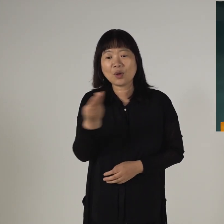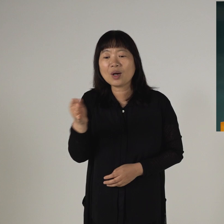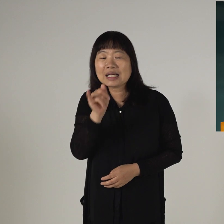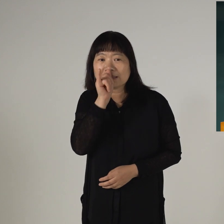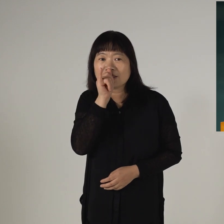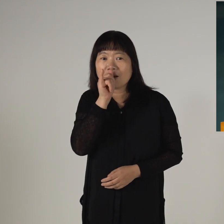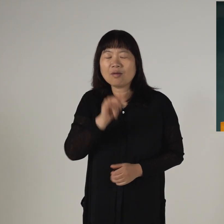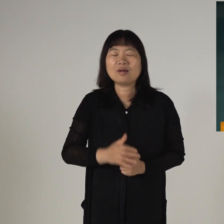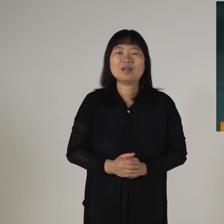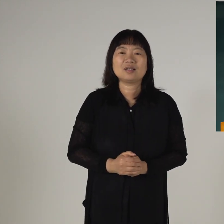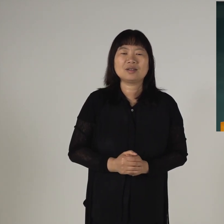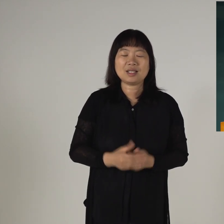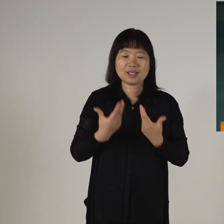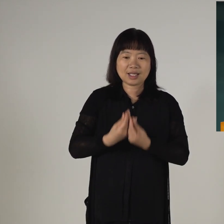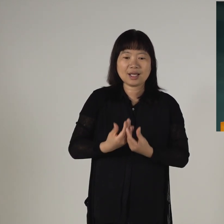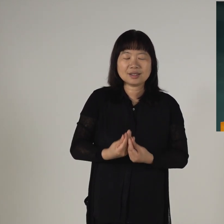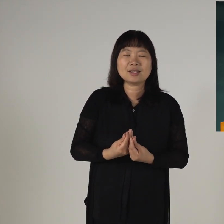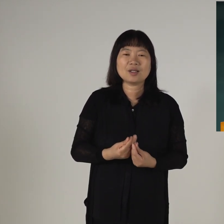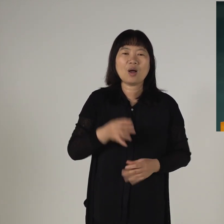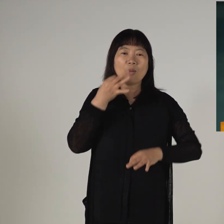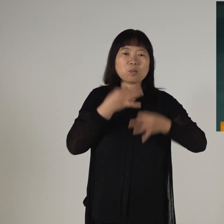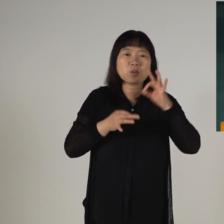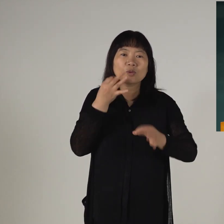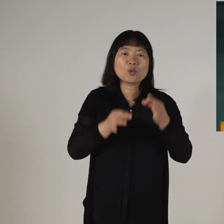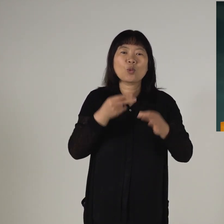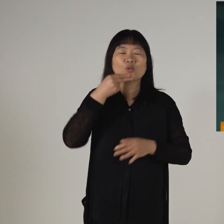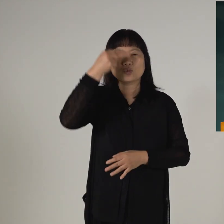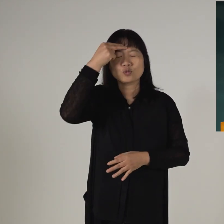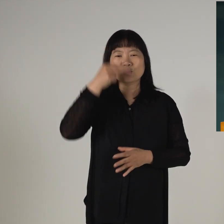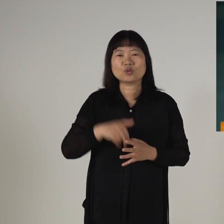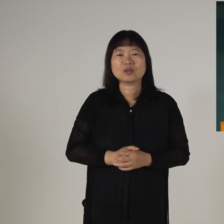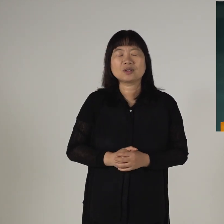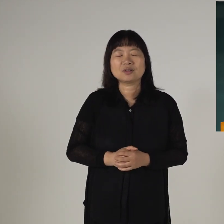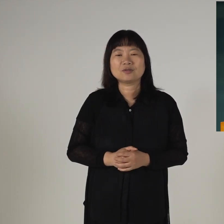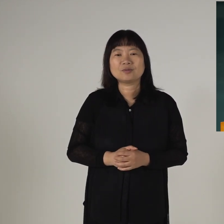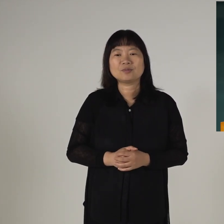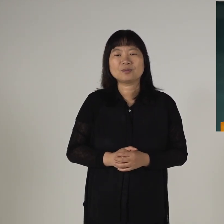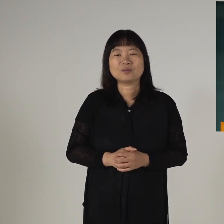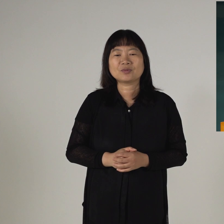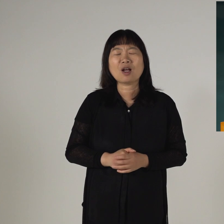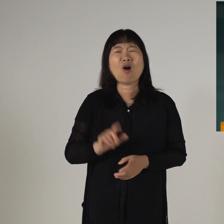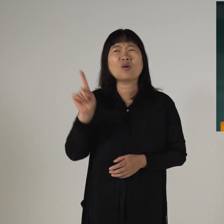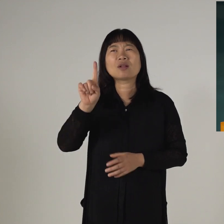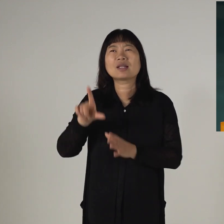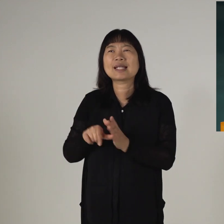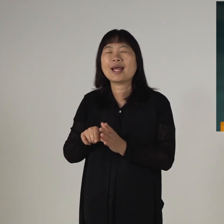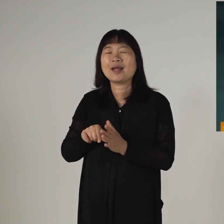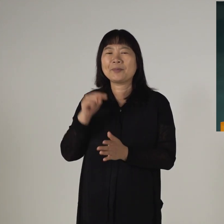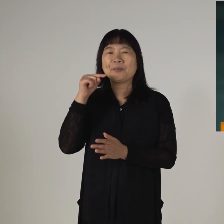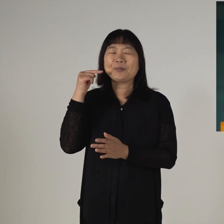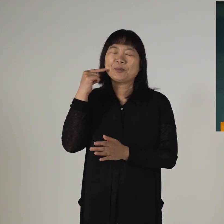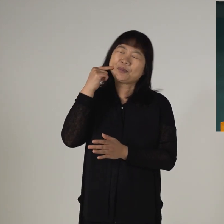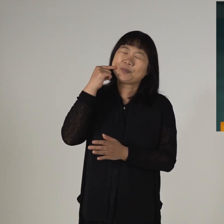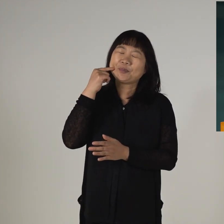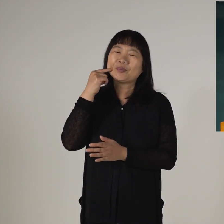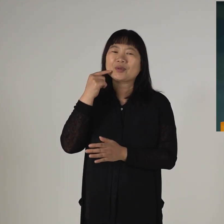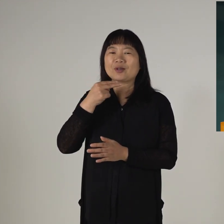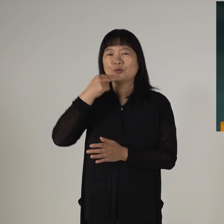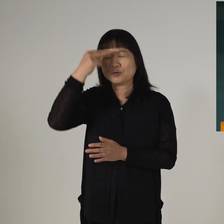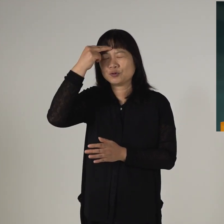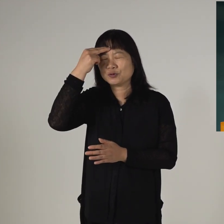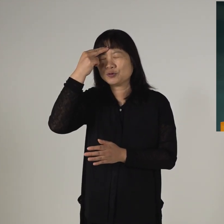수 있지만 예를 들어 포도주. 어떤 경우에는 독주로도 쓰이고 적용이